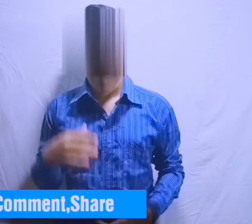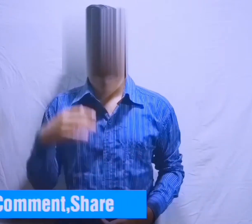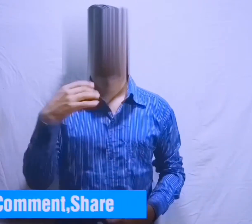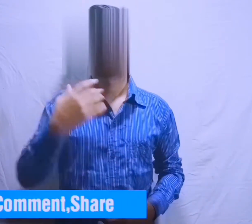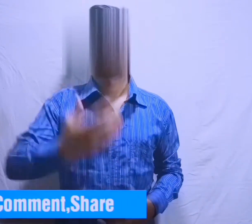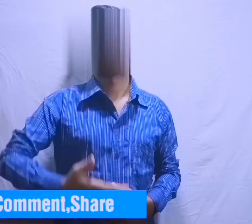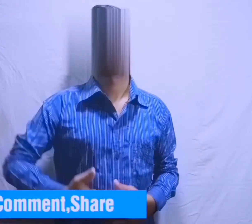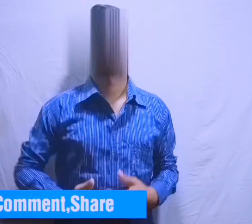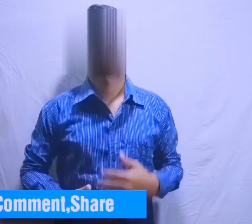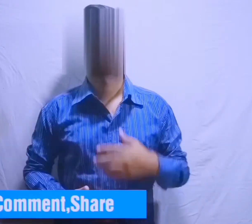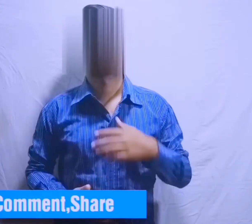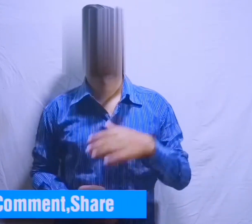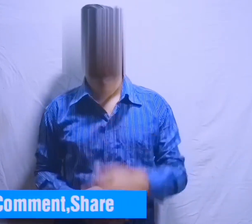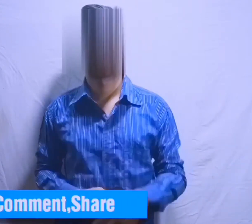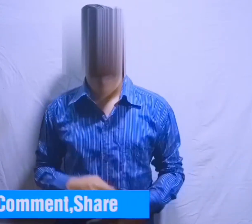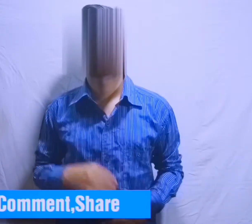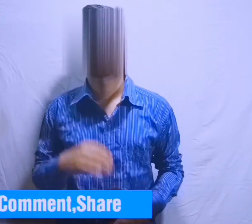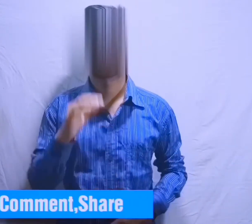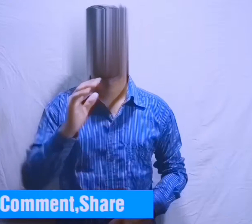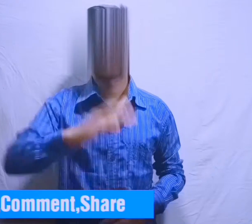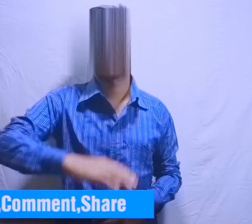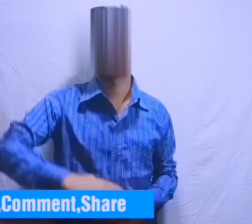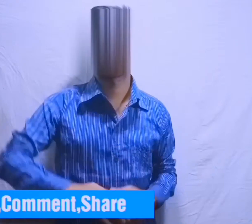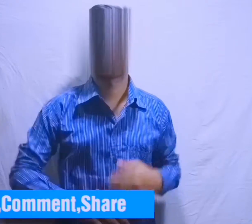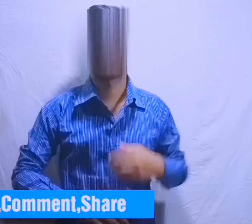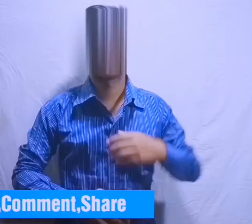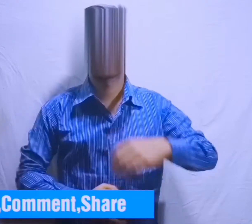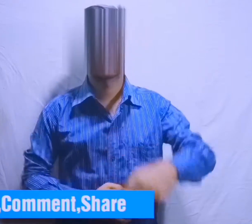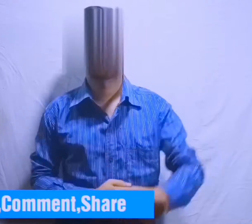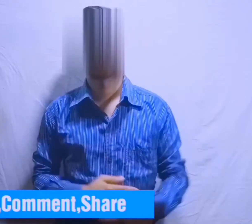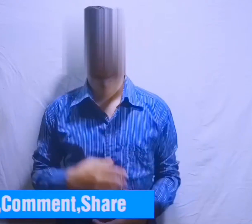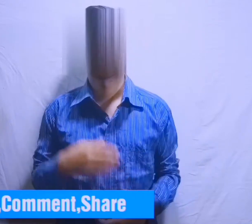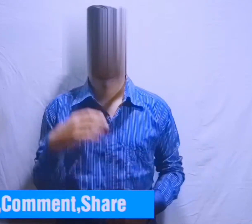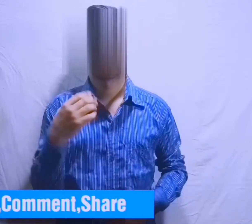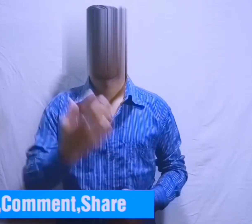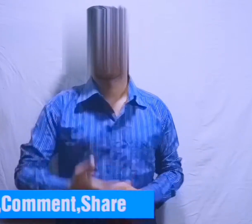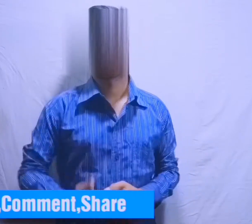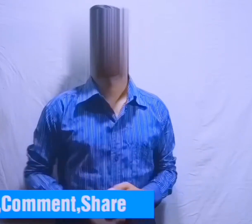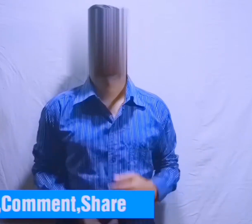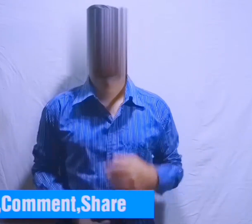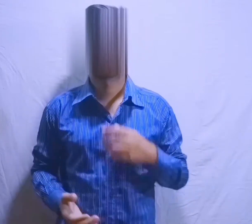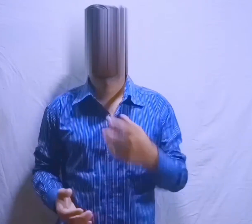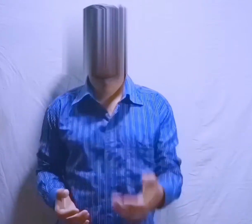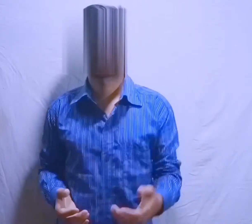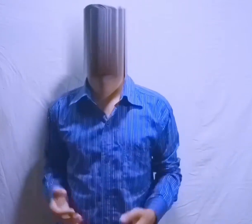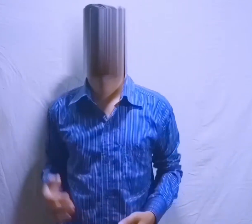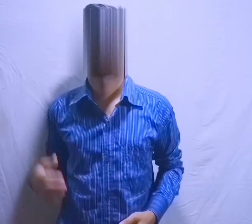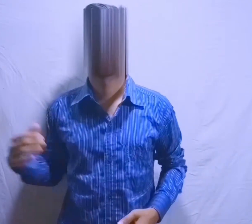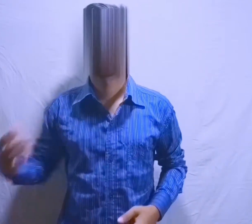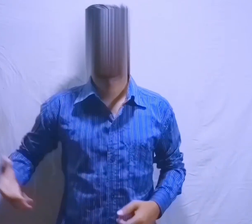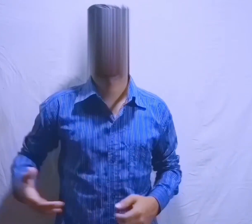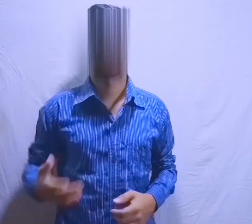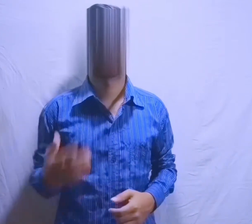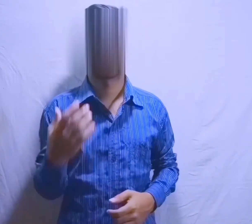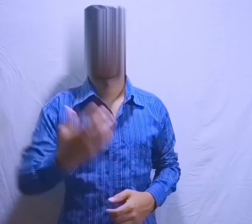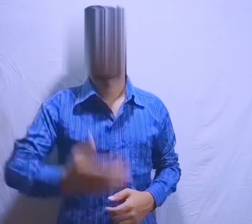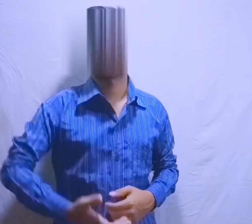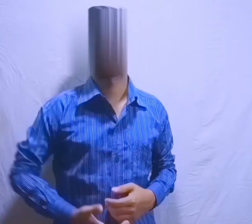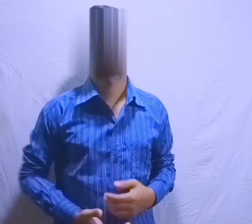দূরে রাখতে আপনাকে সাহায্য করবে। শরীরের নানা সমস্যার সমাধানে